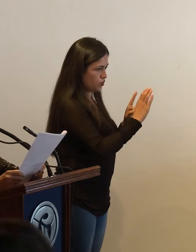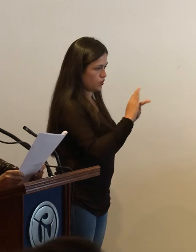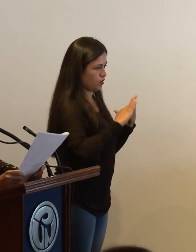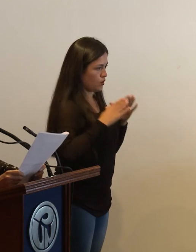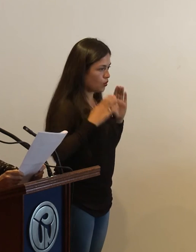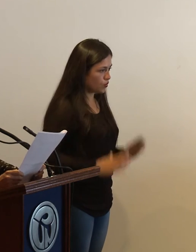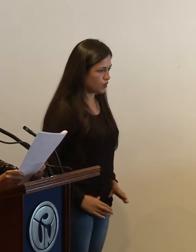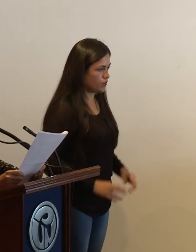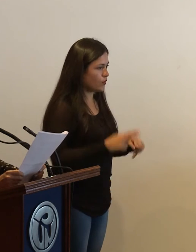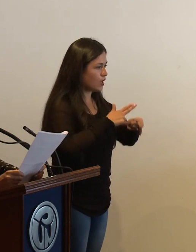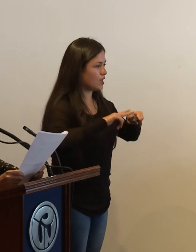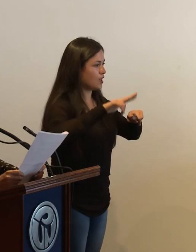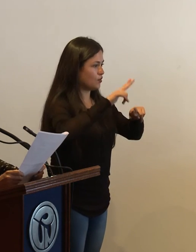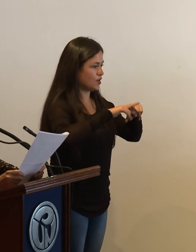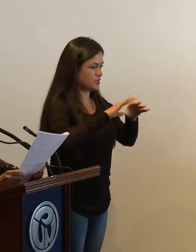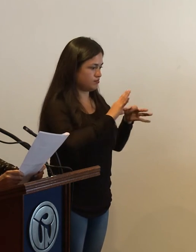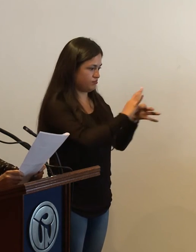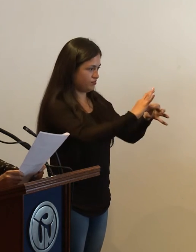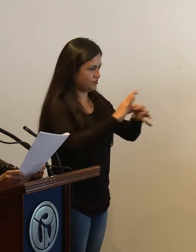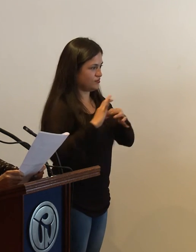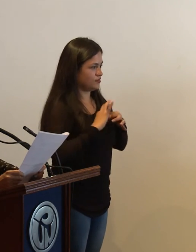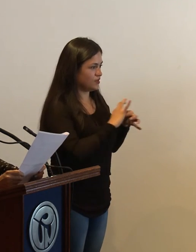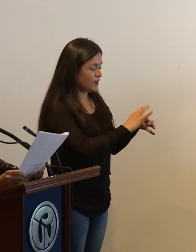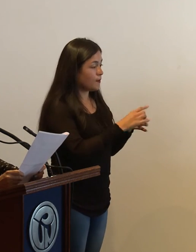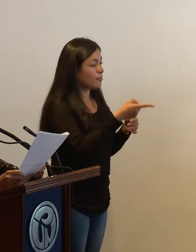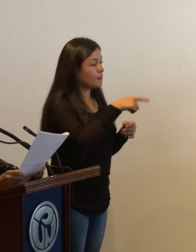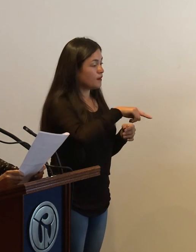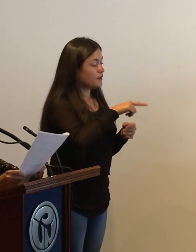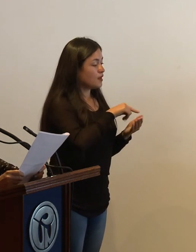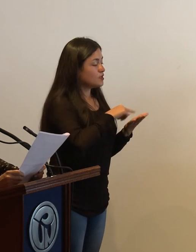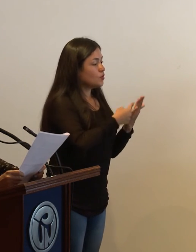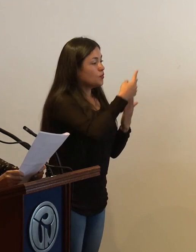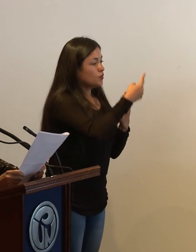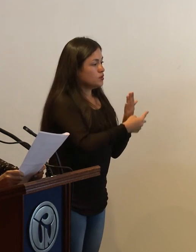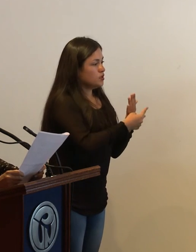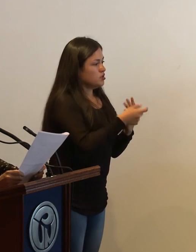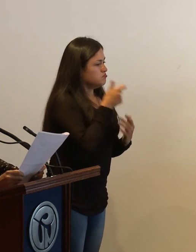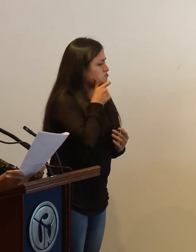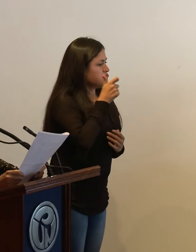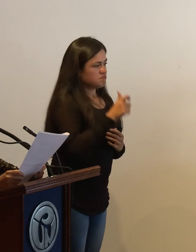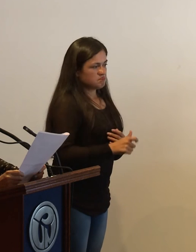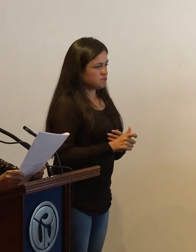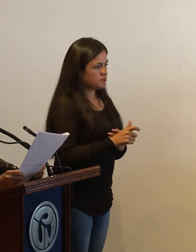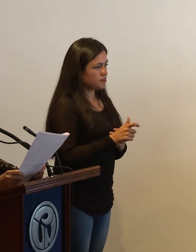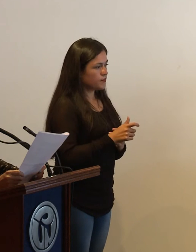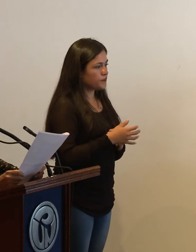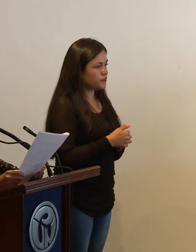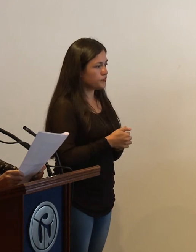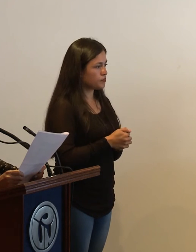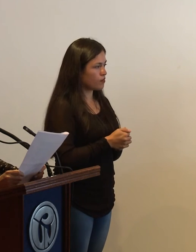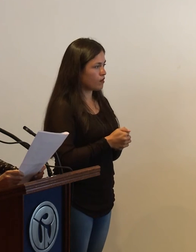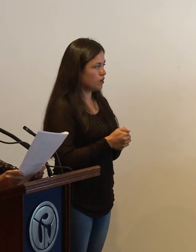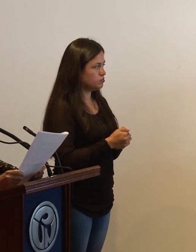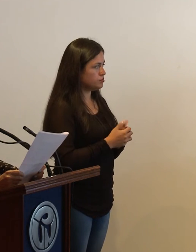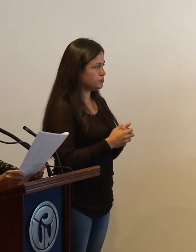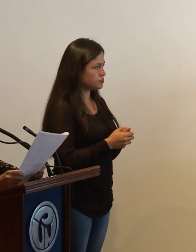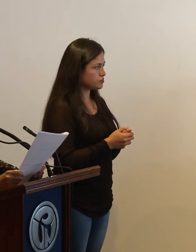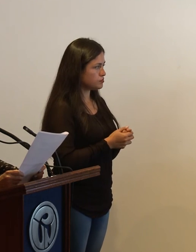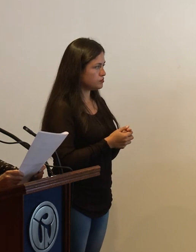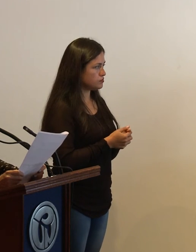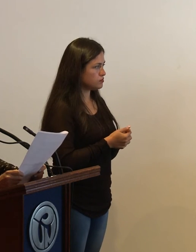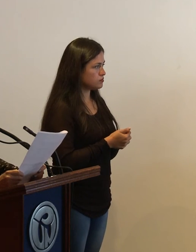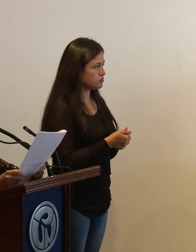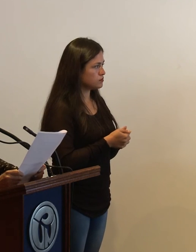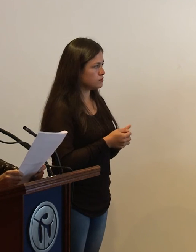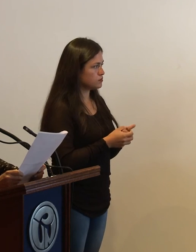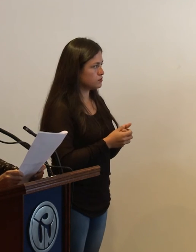igual nos convoca una vez más a un proyecto no humanista en los términos ilustrados y del derecho